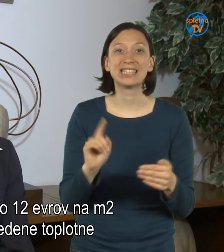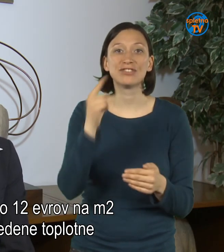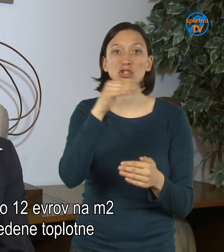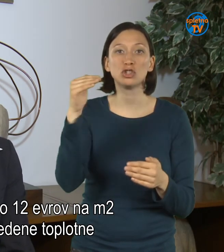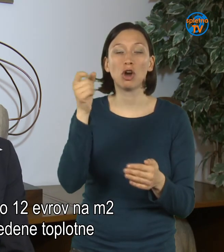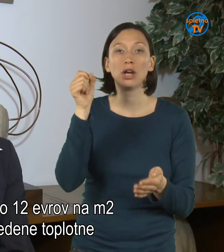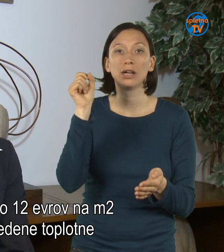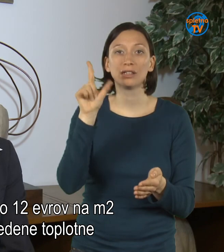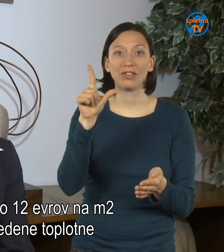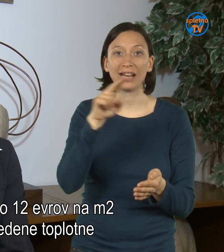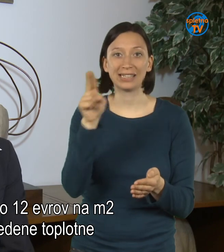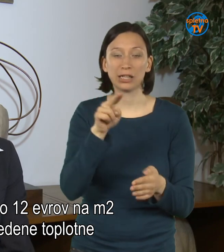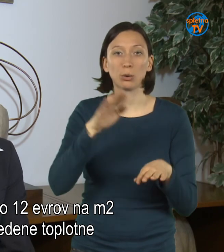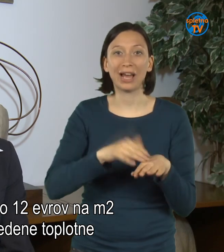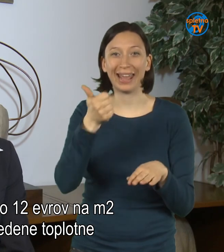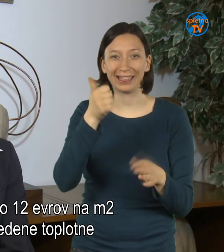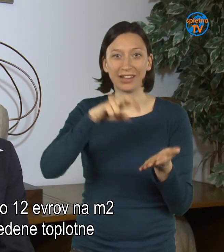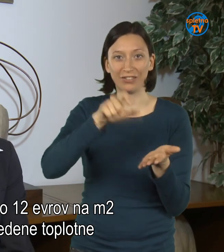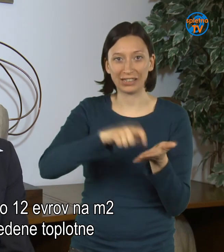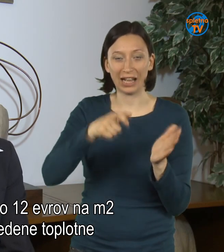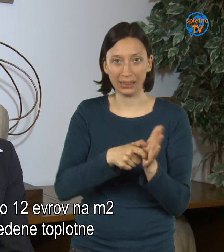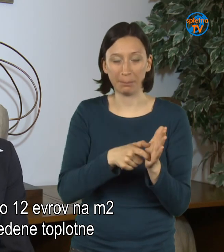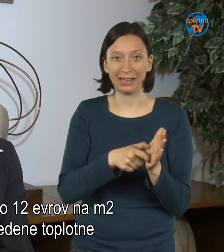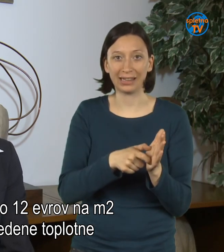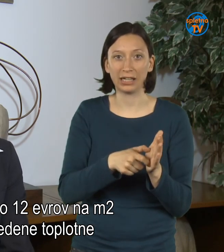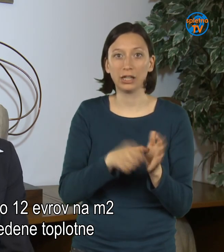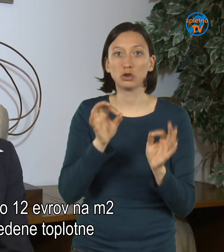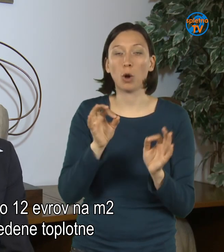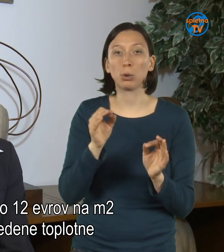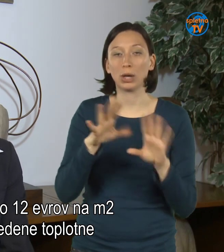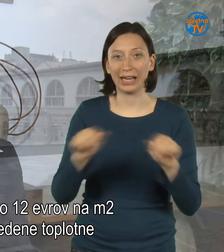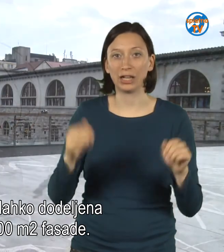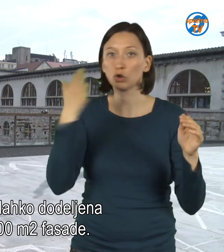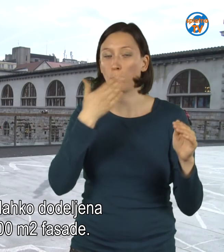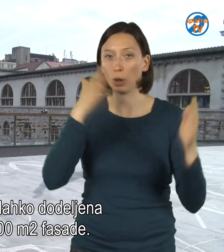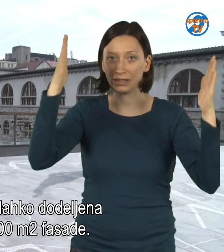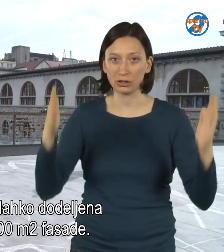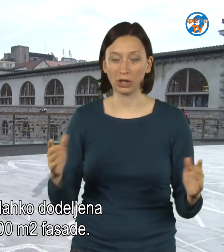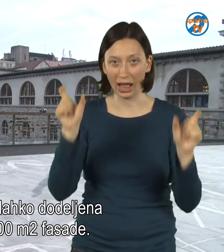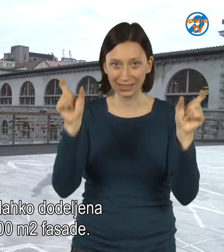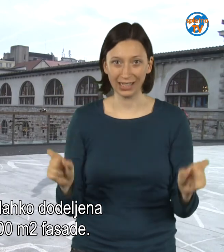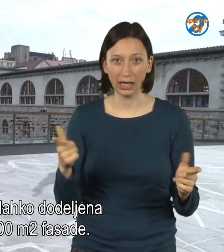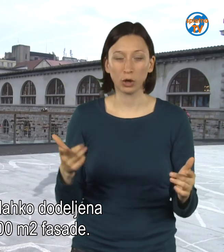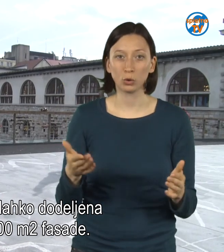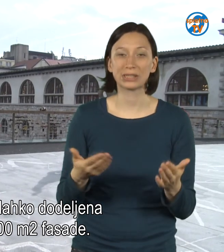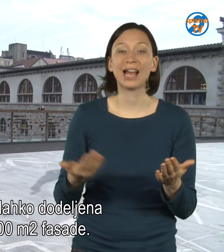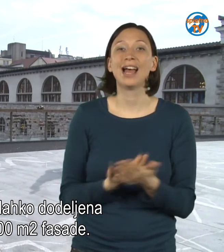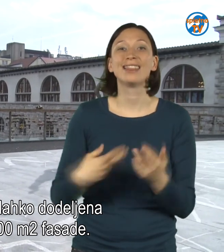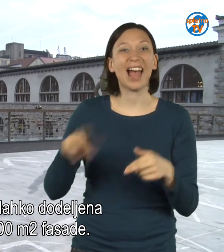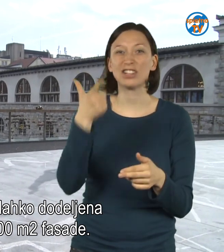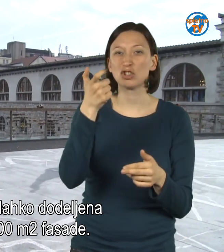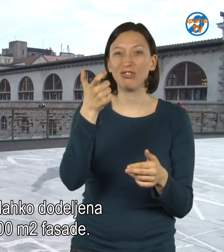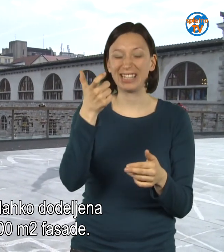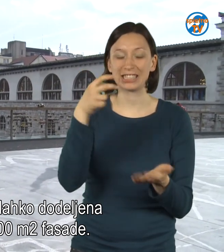omejena z višino 12 evrov na kvadratni meter ustrezno izvedene toplotne izolacije in je lahko dodeljena za največ